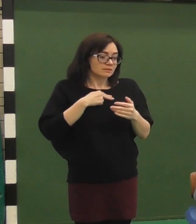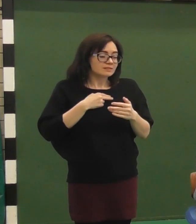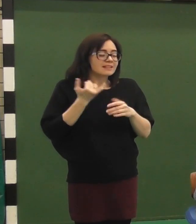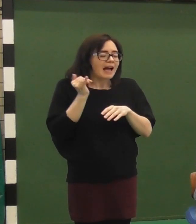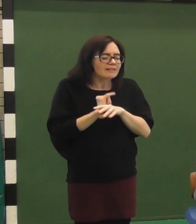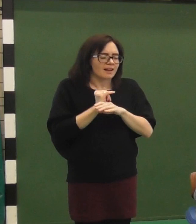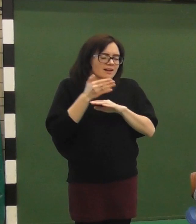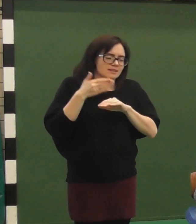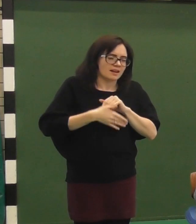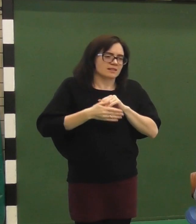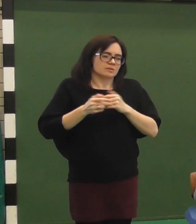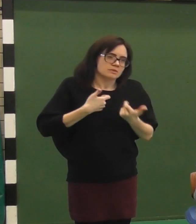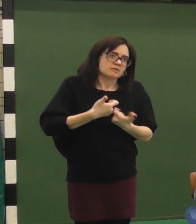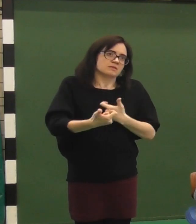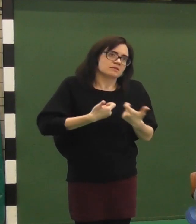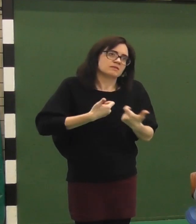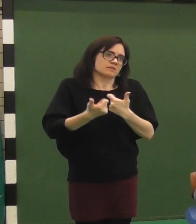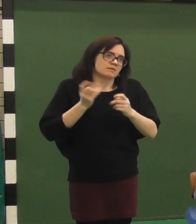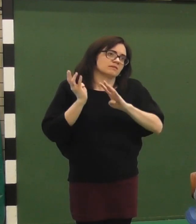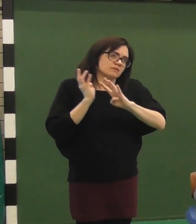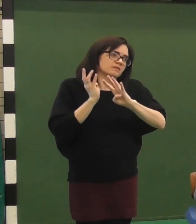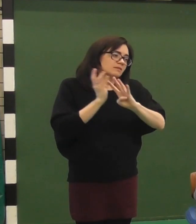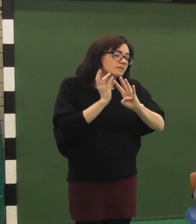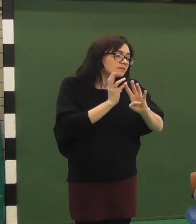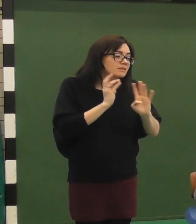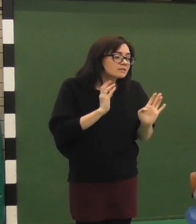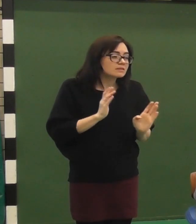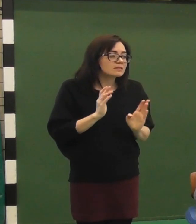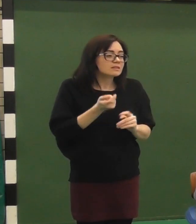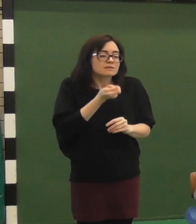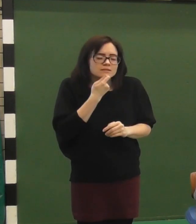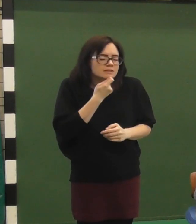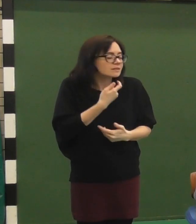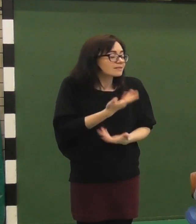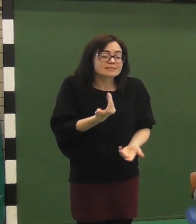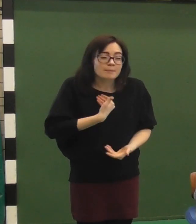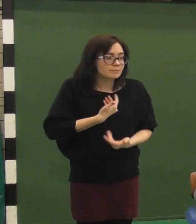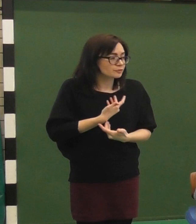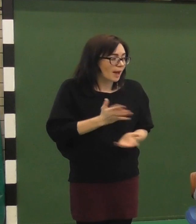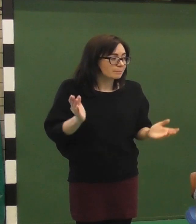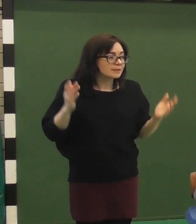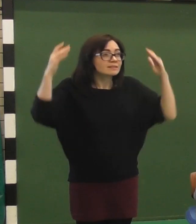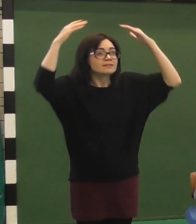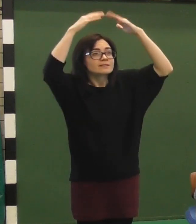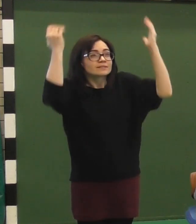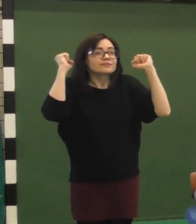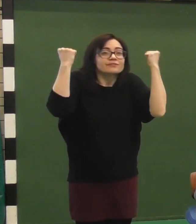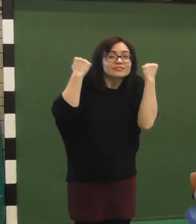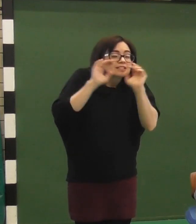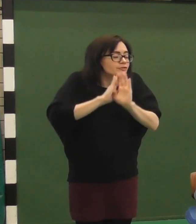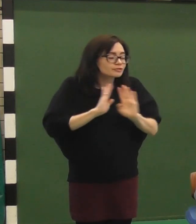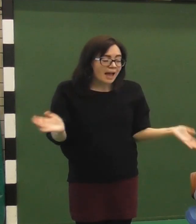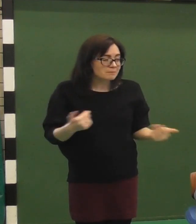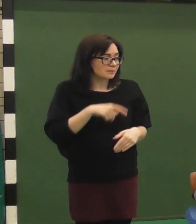hetekig, és nem volt fölöttünk semmi. Tehát esett az eső, ez áprilisban